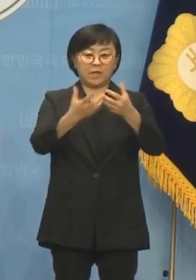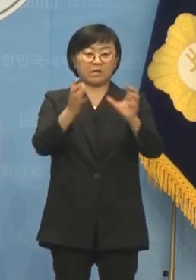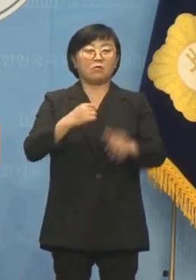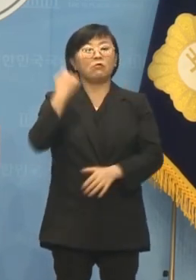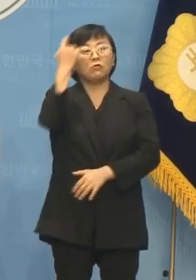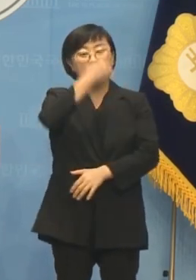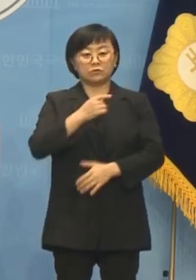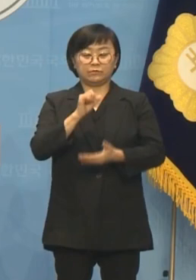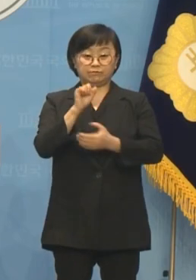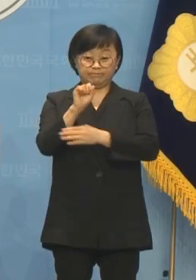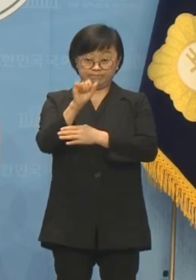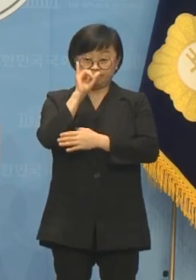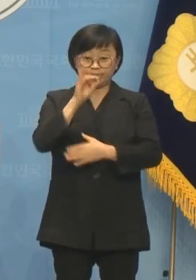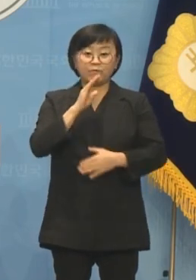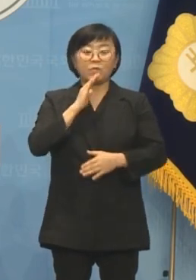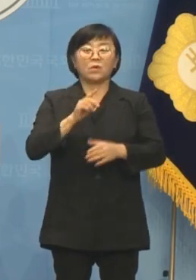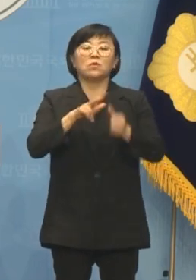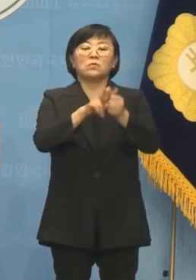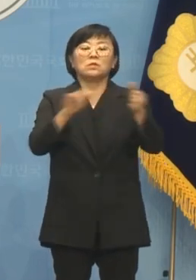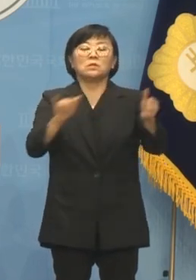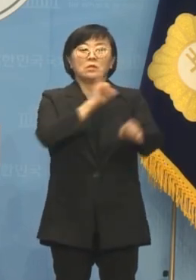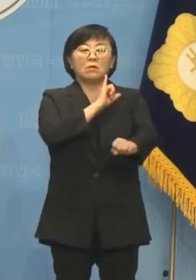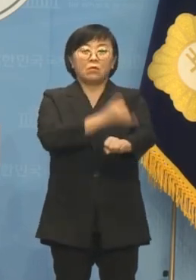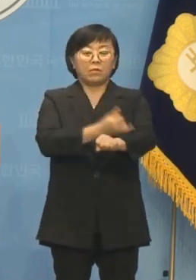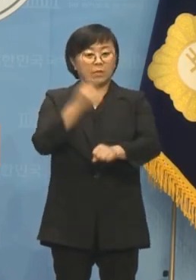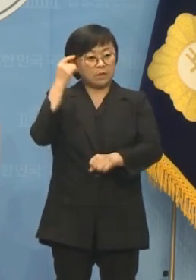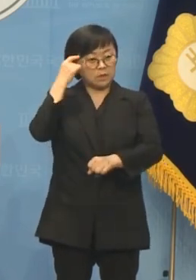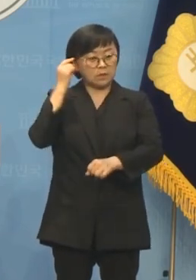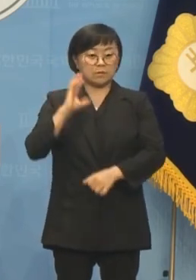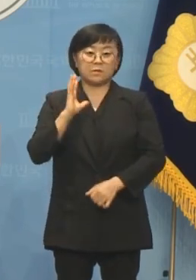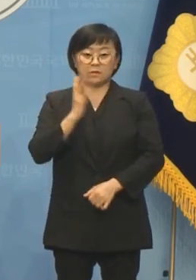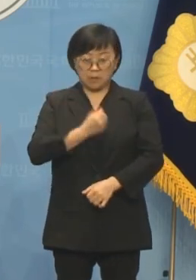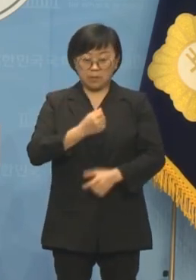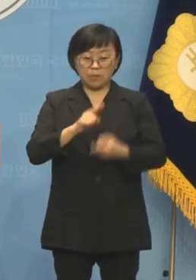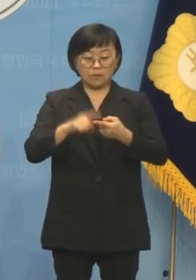얼굴입니다. 후보자들의 인권의식과